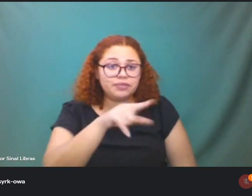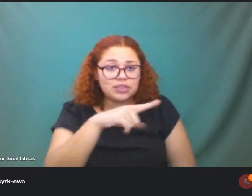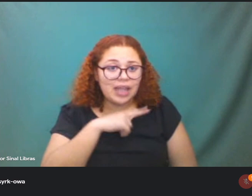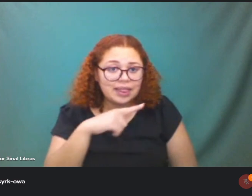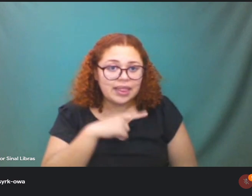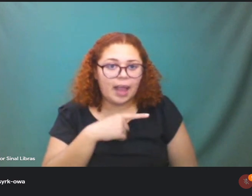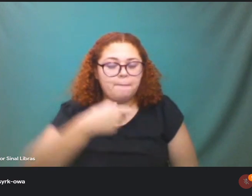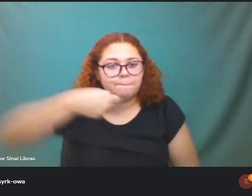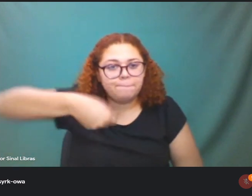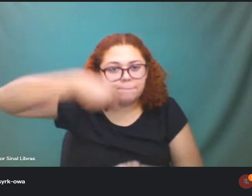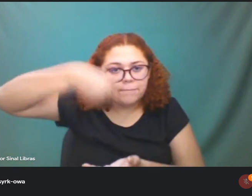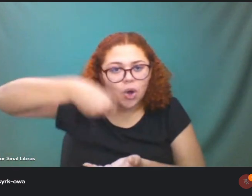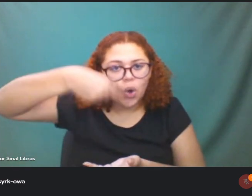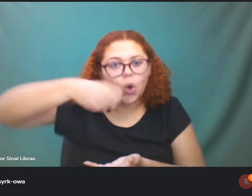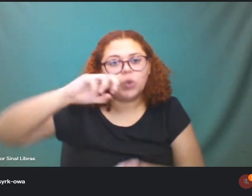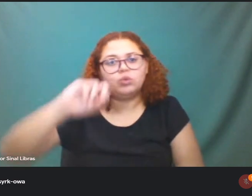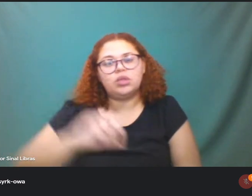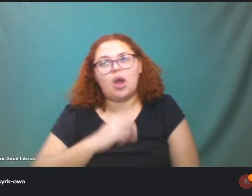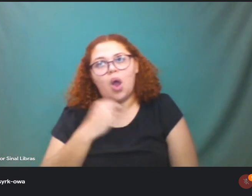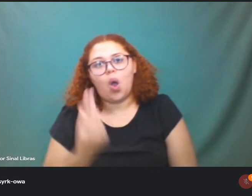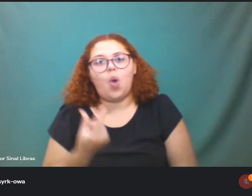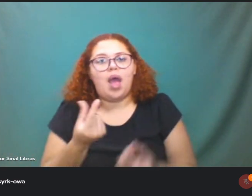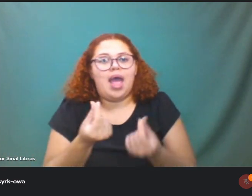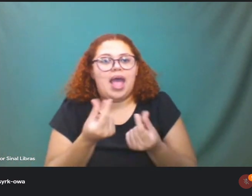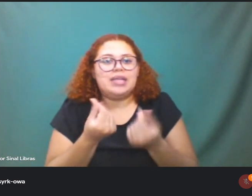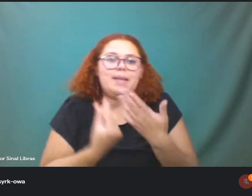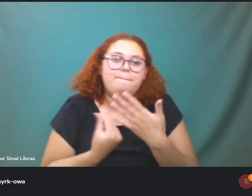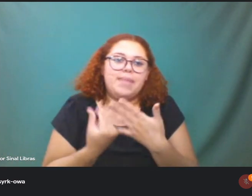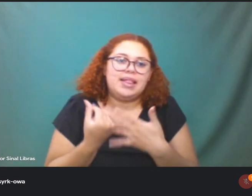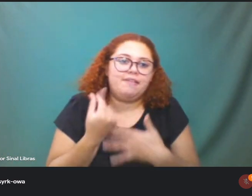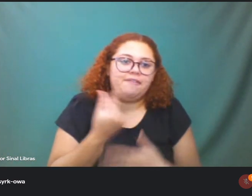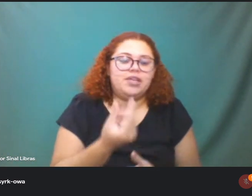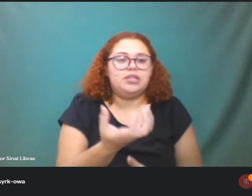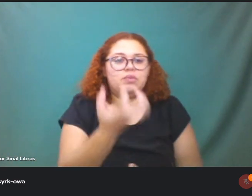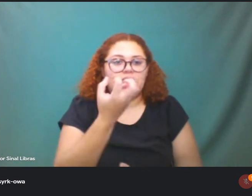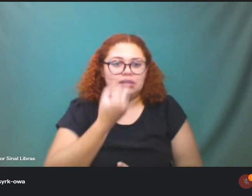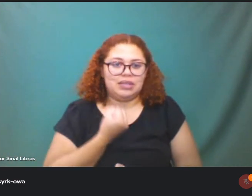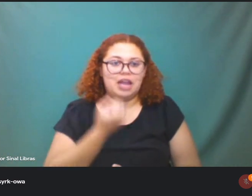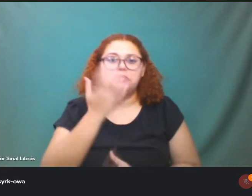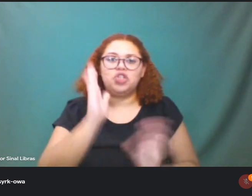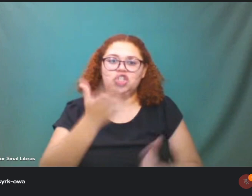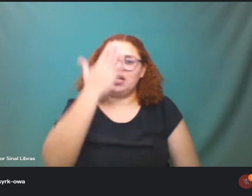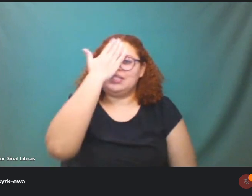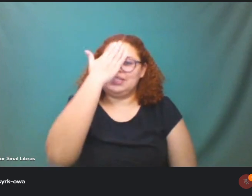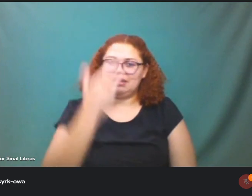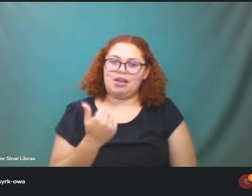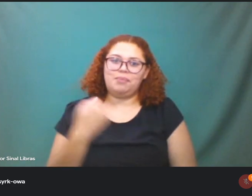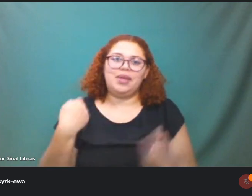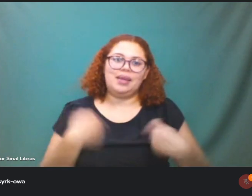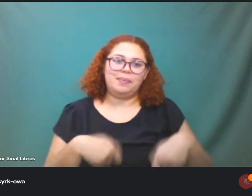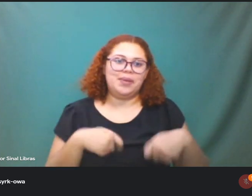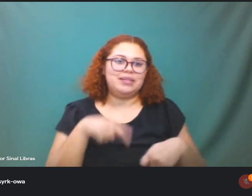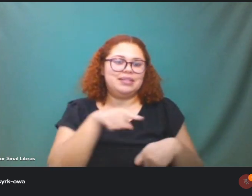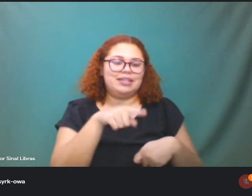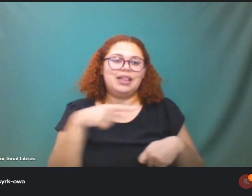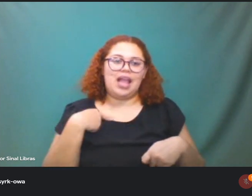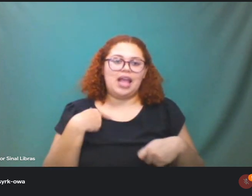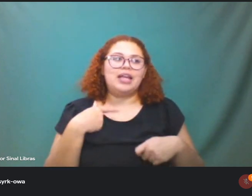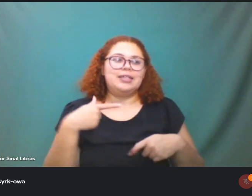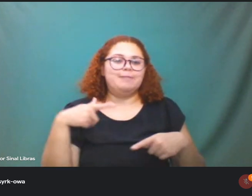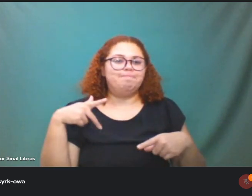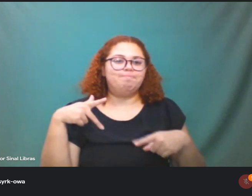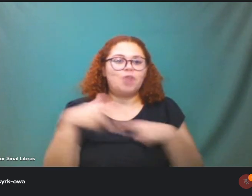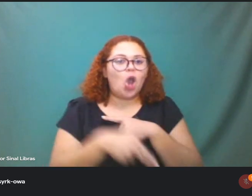e o impede de ter empresa, então, tu já sabe que teu projeto vai ter que levar essa realidade desse corte aí